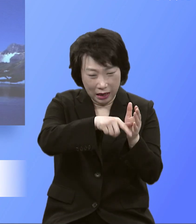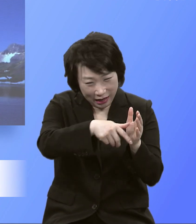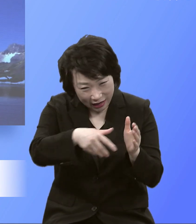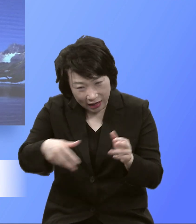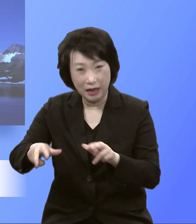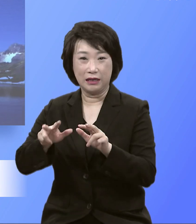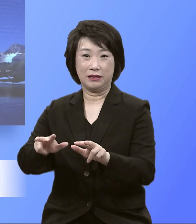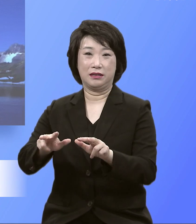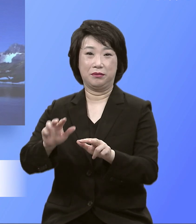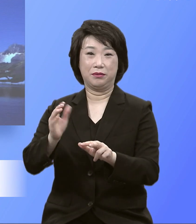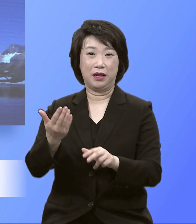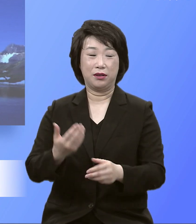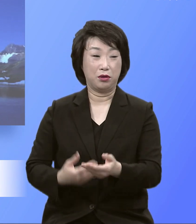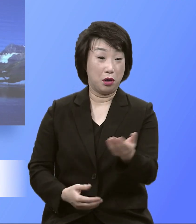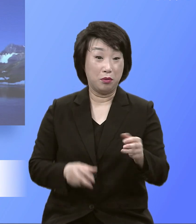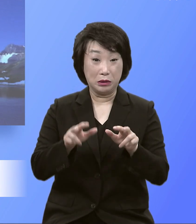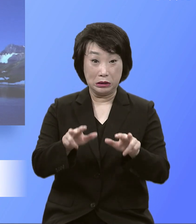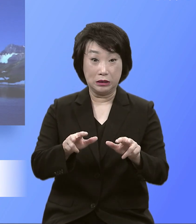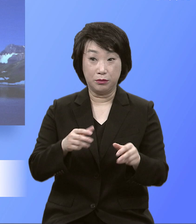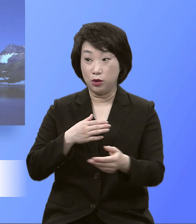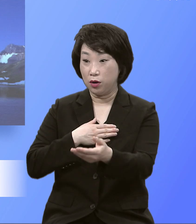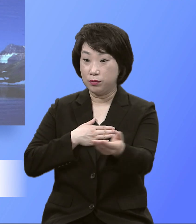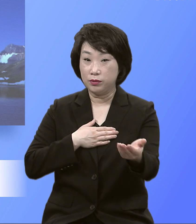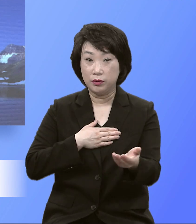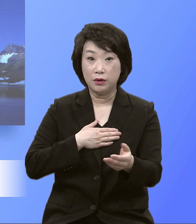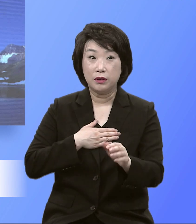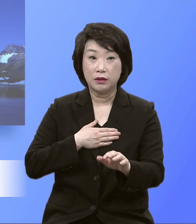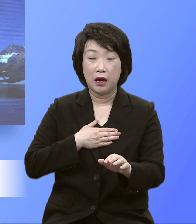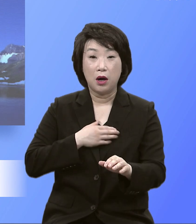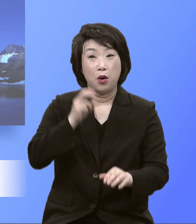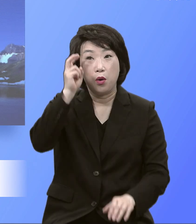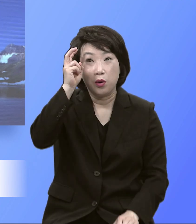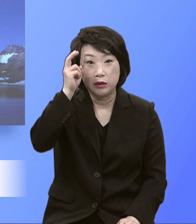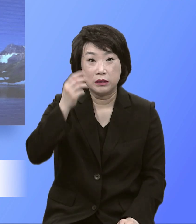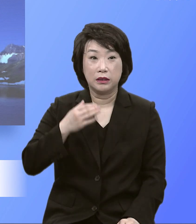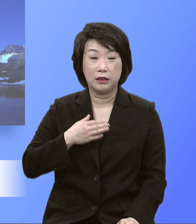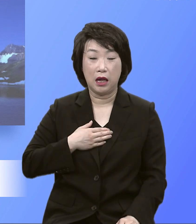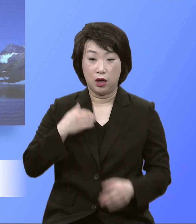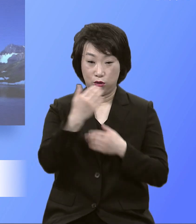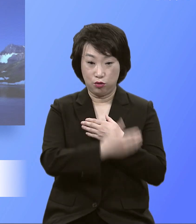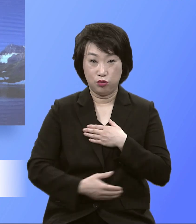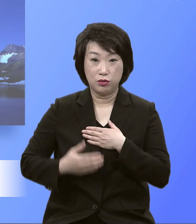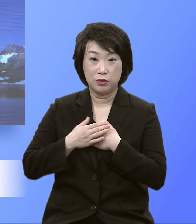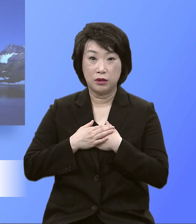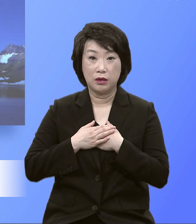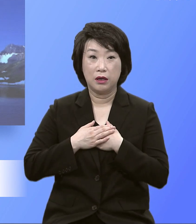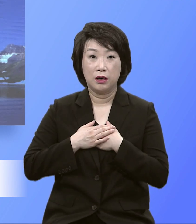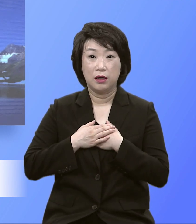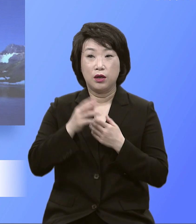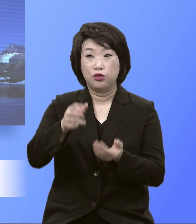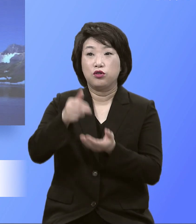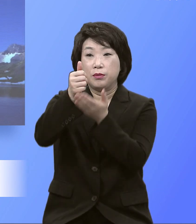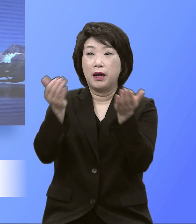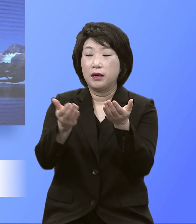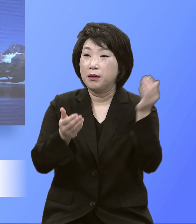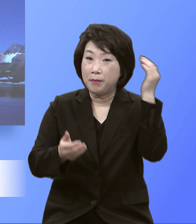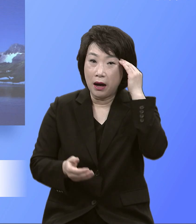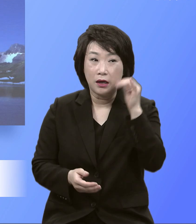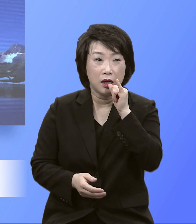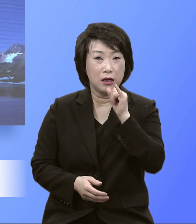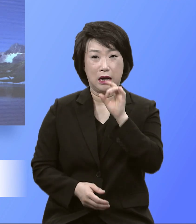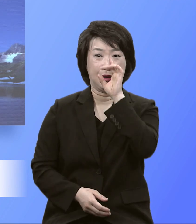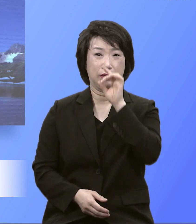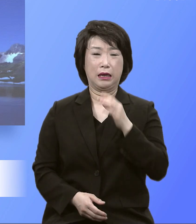오잖아요. 근데 지금도 혹시라도 내 육신이 주님 일에 방해될까